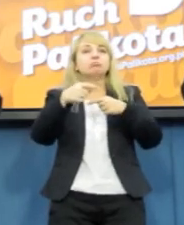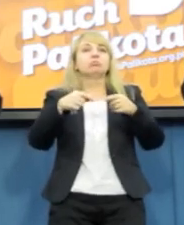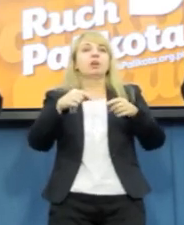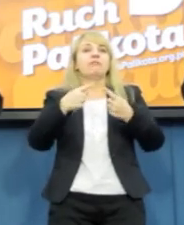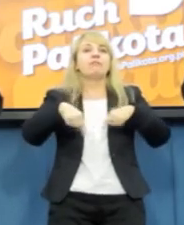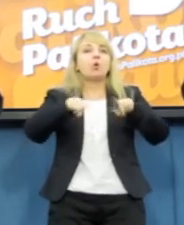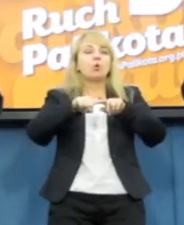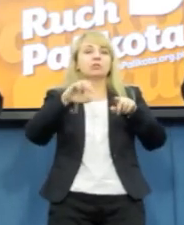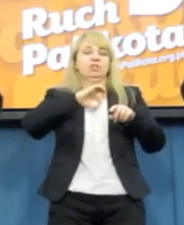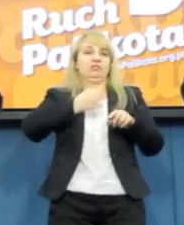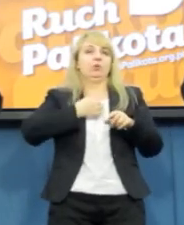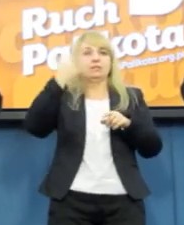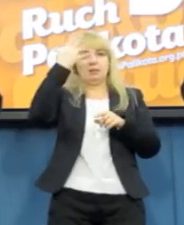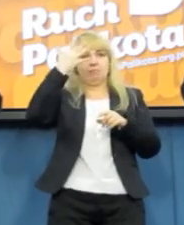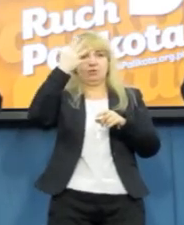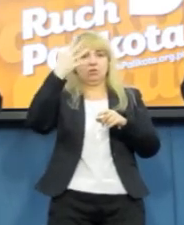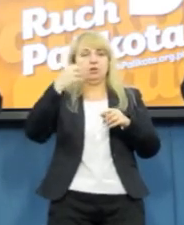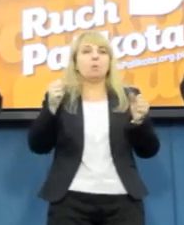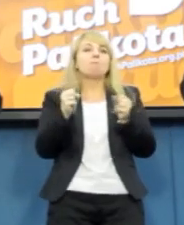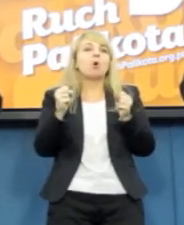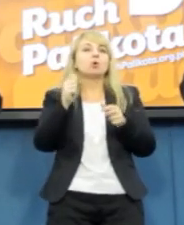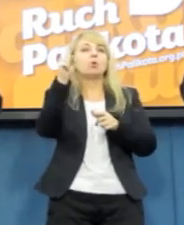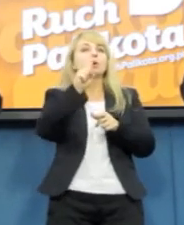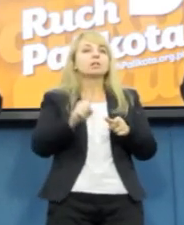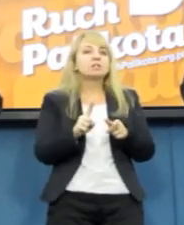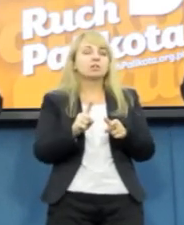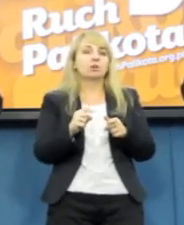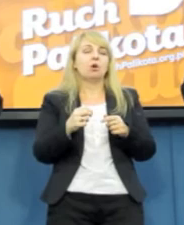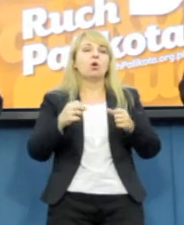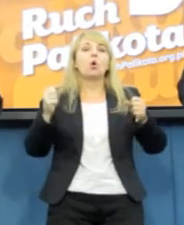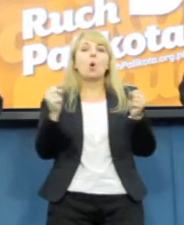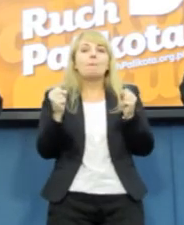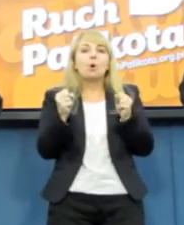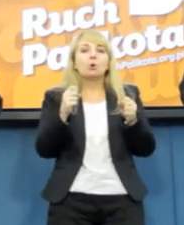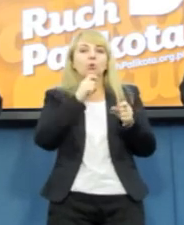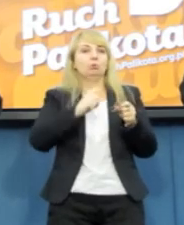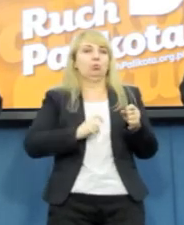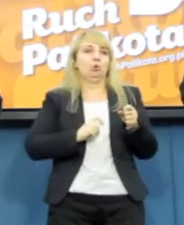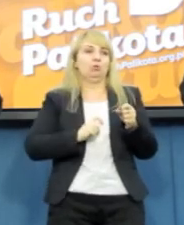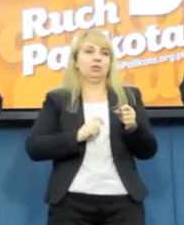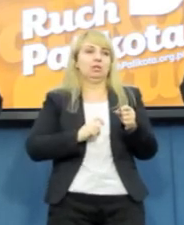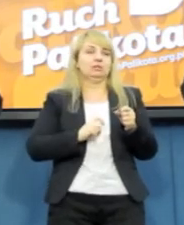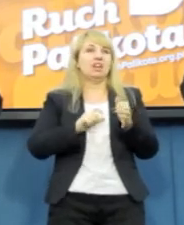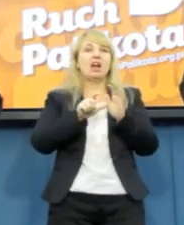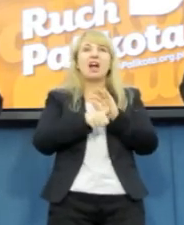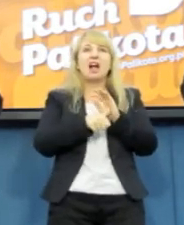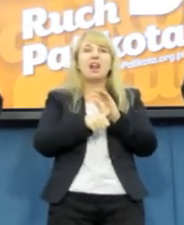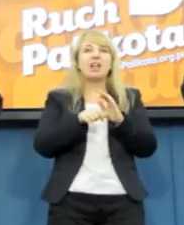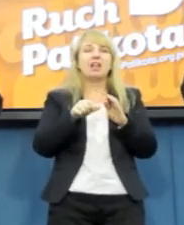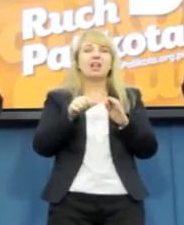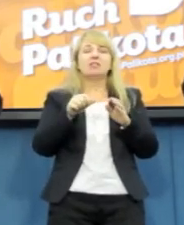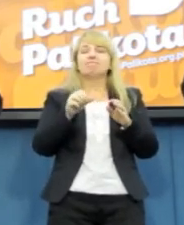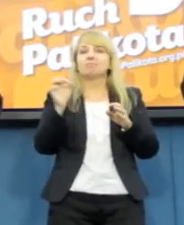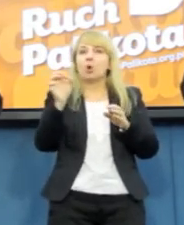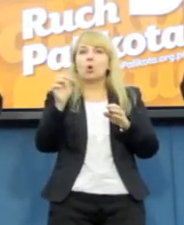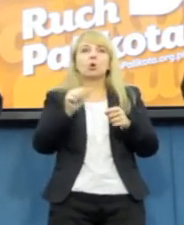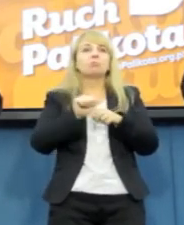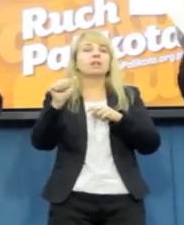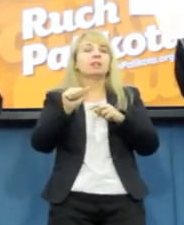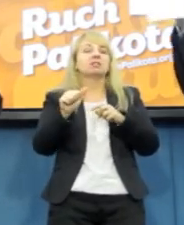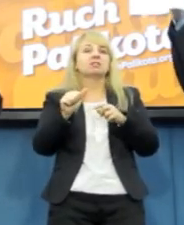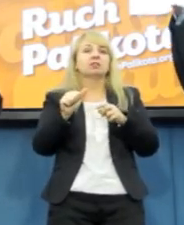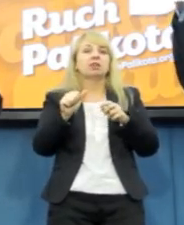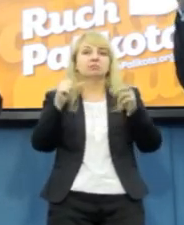ponieważ boją się ryzyka, boją się biurokracji, ale najbardziej przeraża ich sam początek. I właśnie my wychodzimy